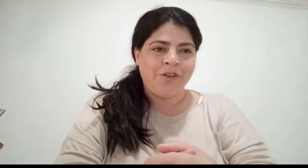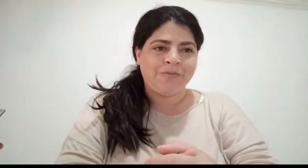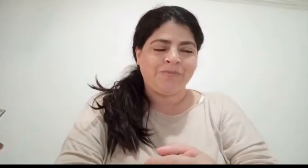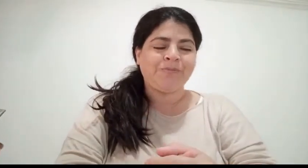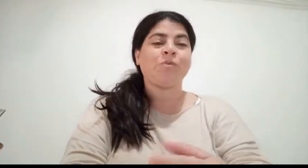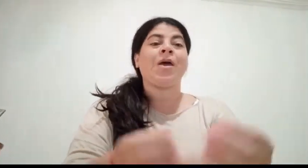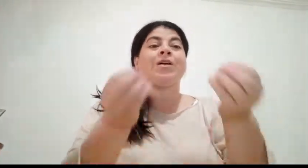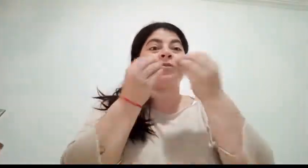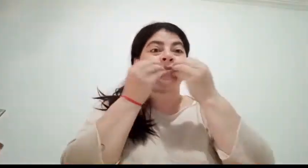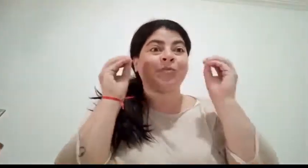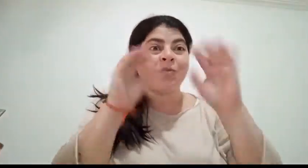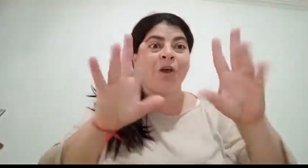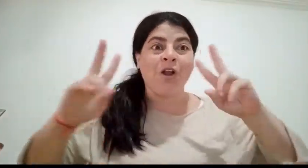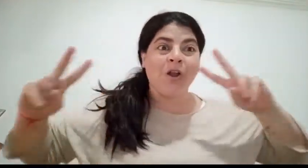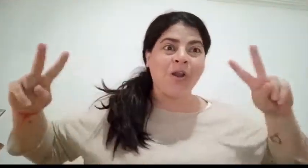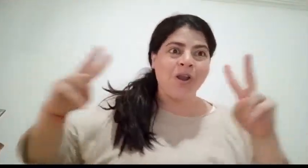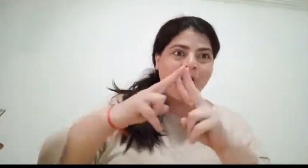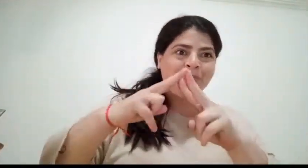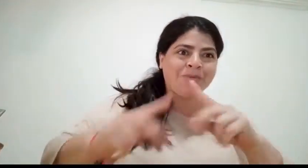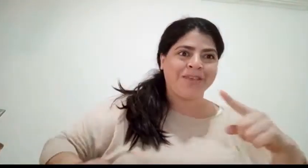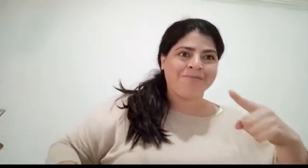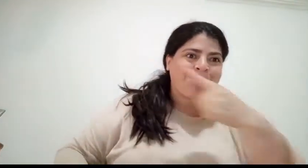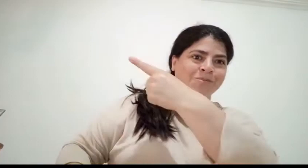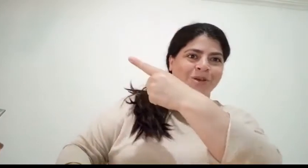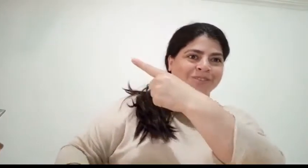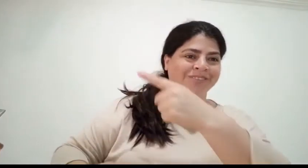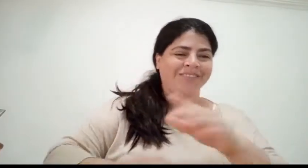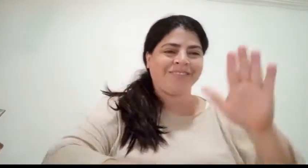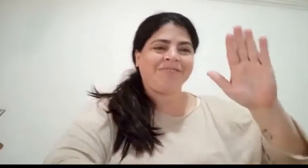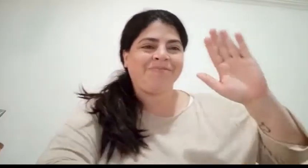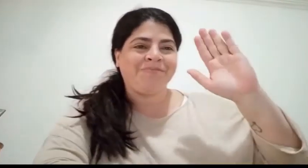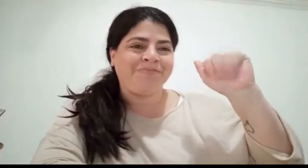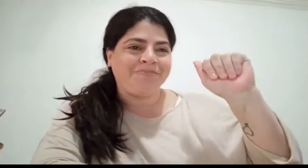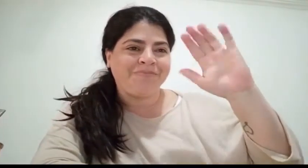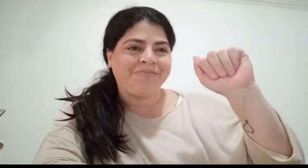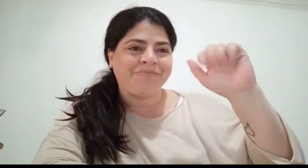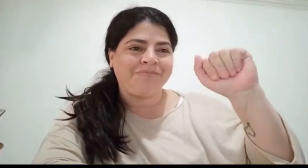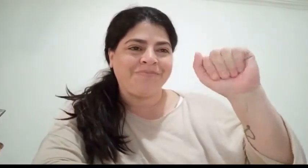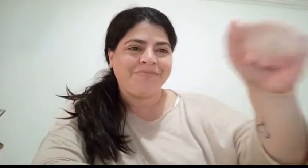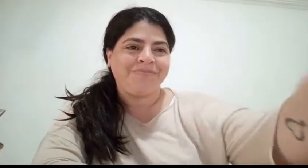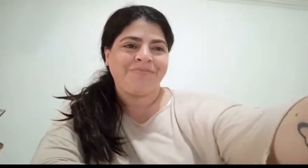la facción. Creo que ya.